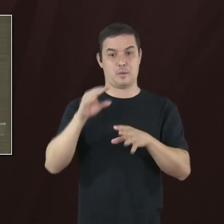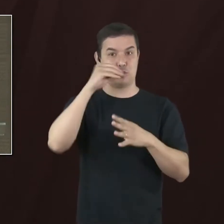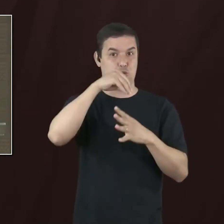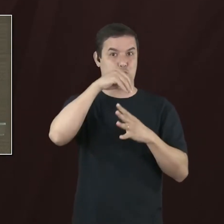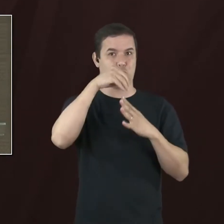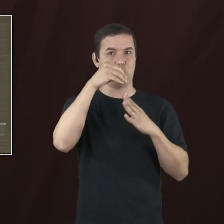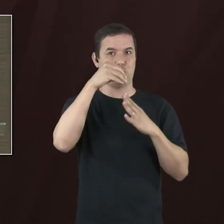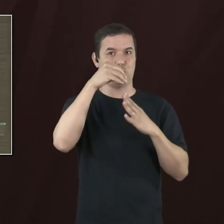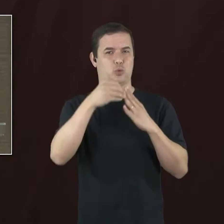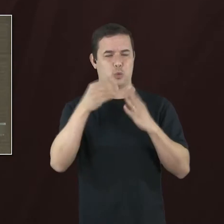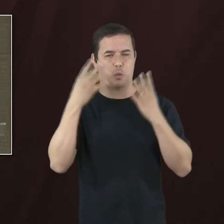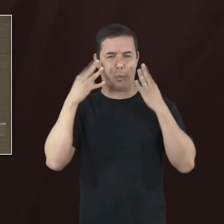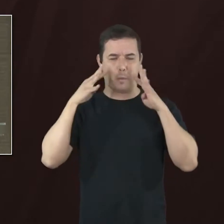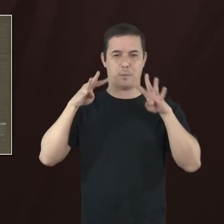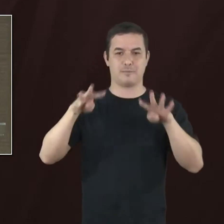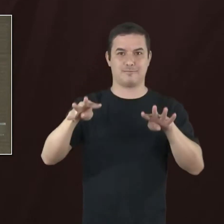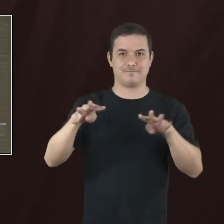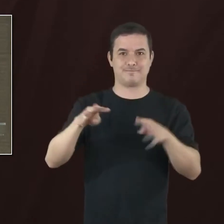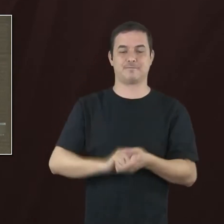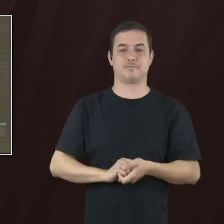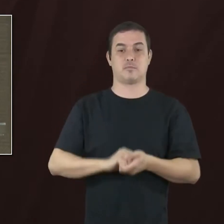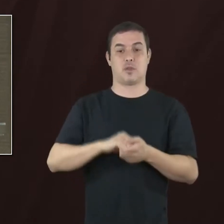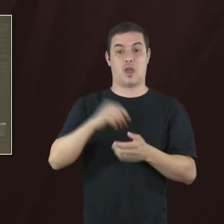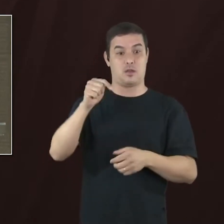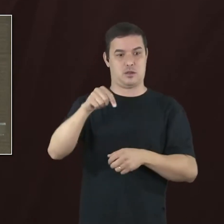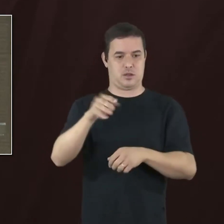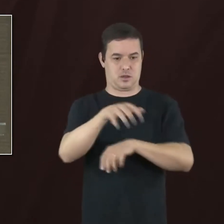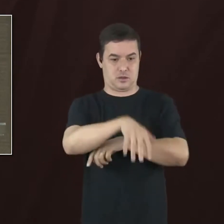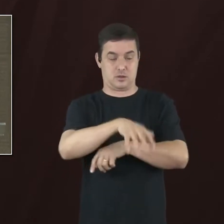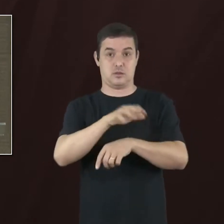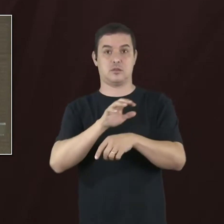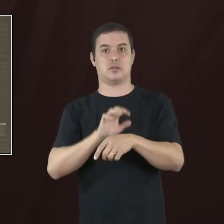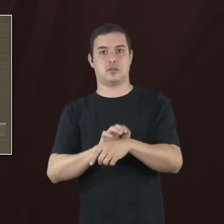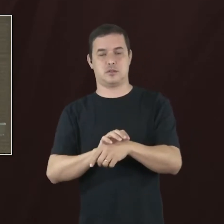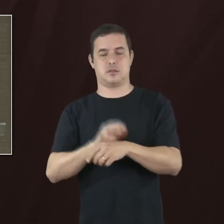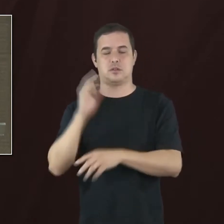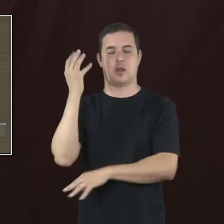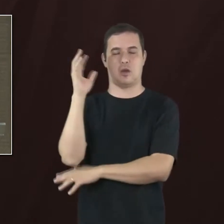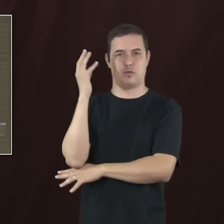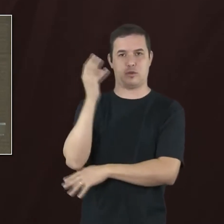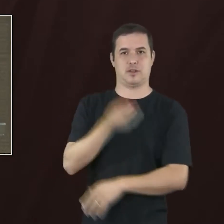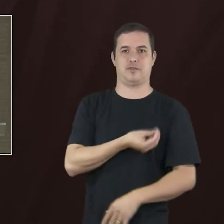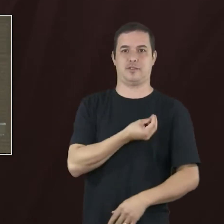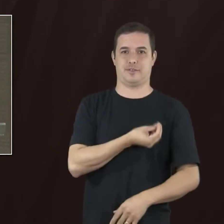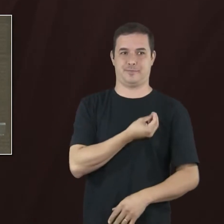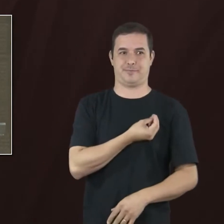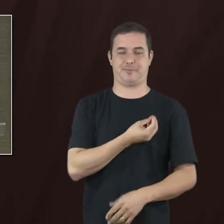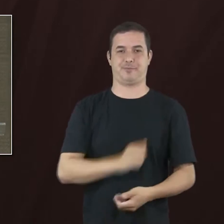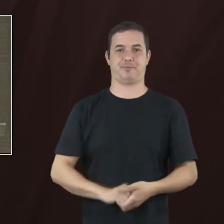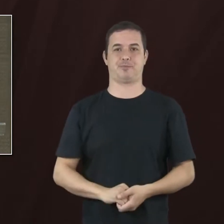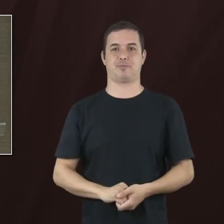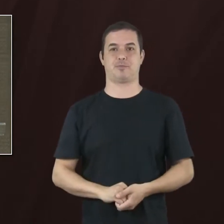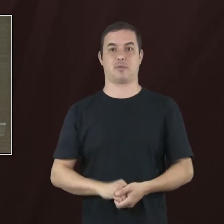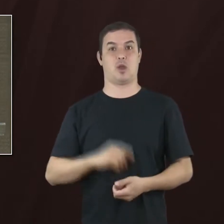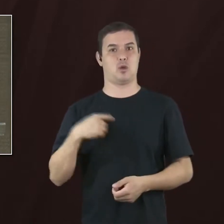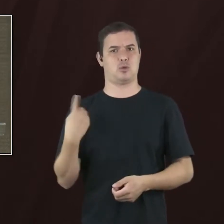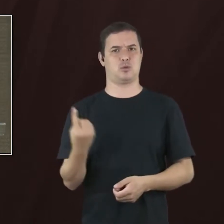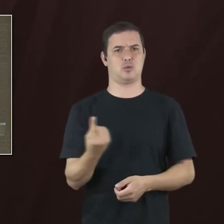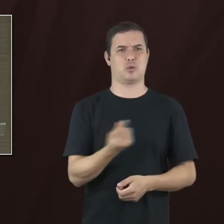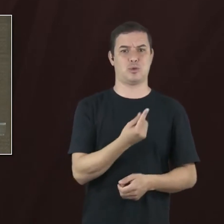para Todos, diretamente da Estância Árvore da Vida. Nós estamos no meio